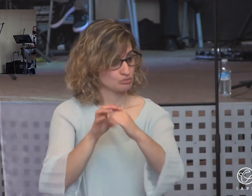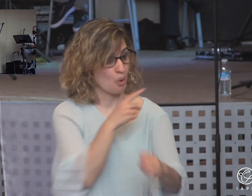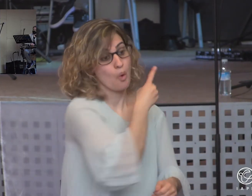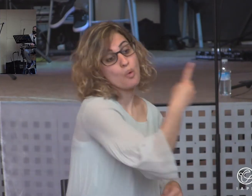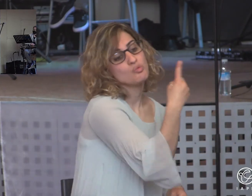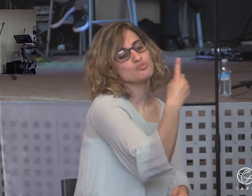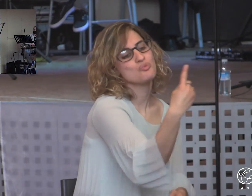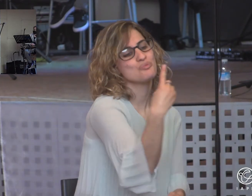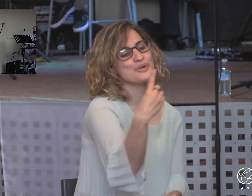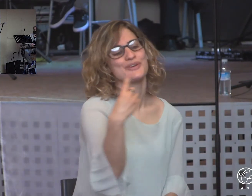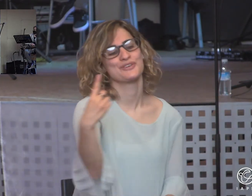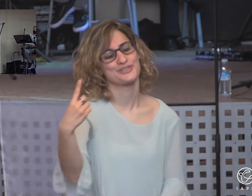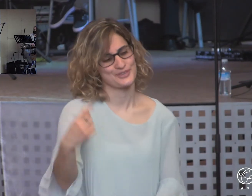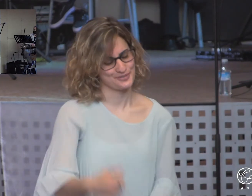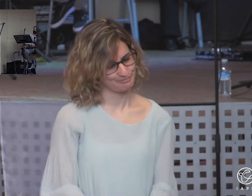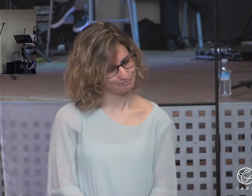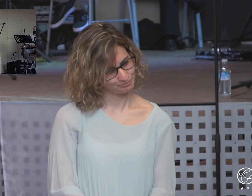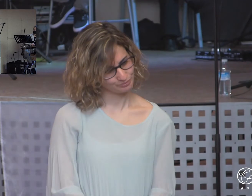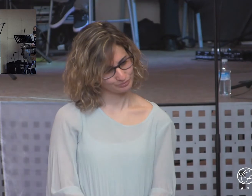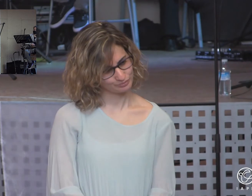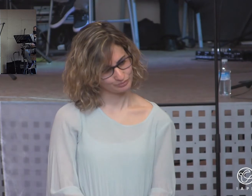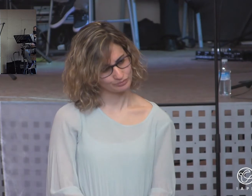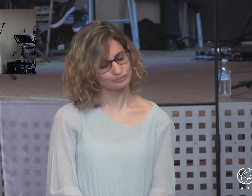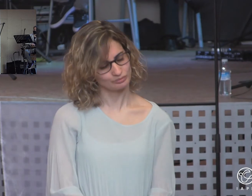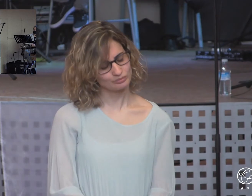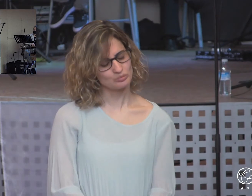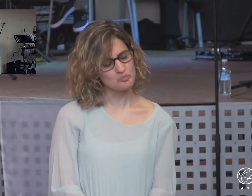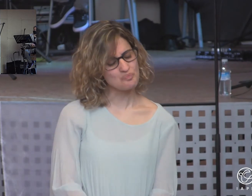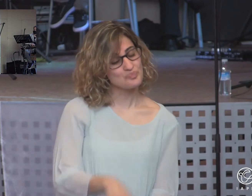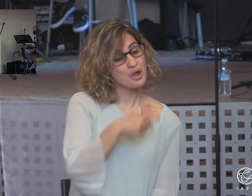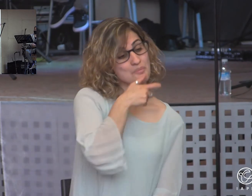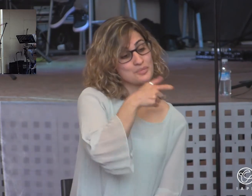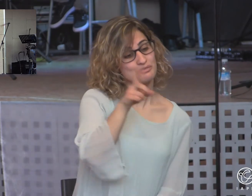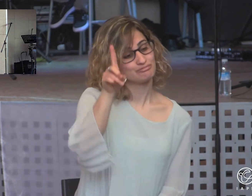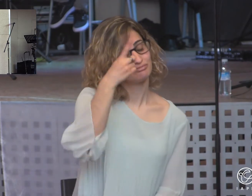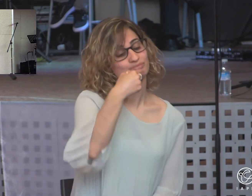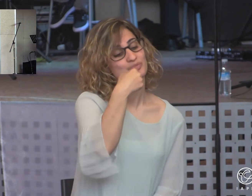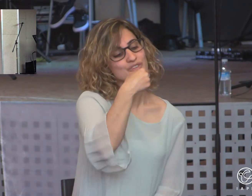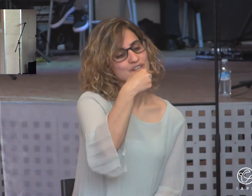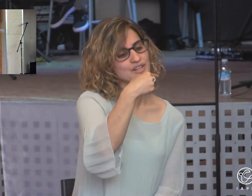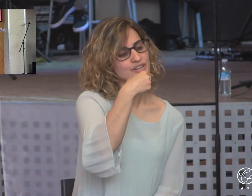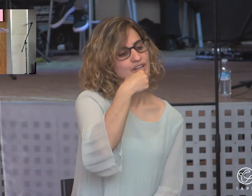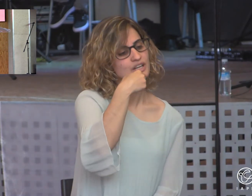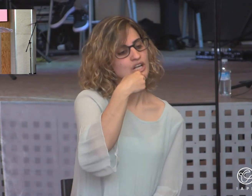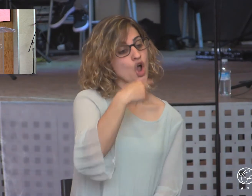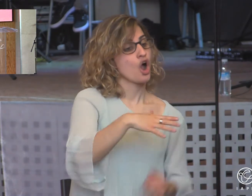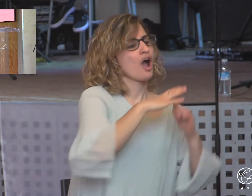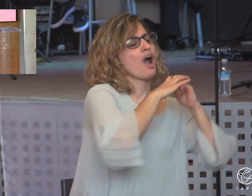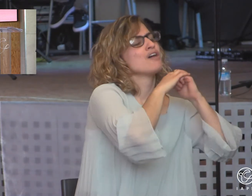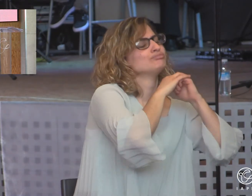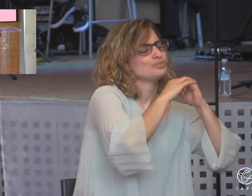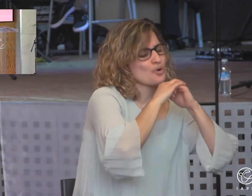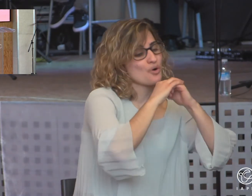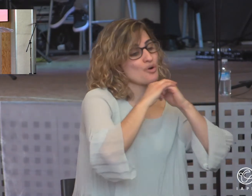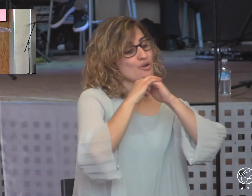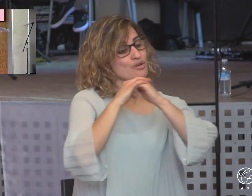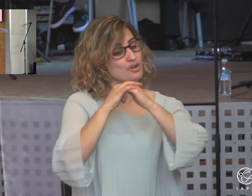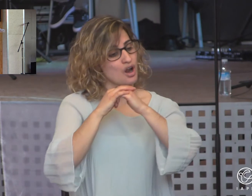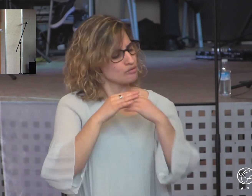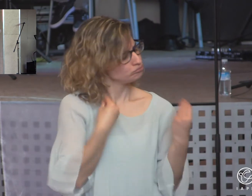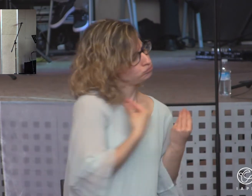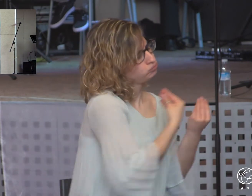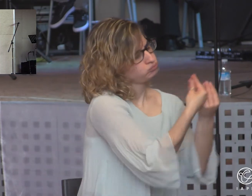aleluya: confesaos vuestras ofensas unos a otros y haced oración unos